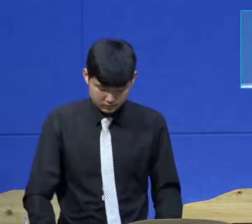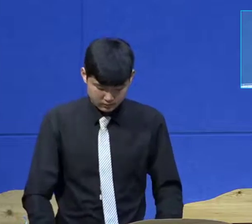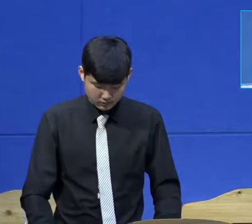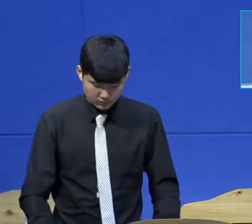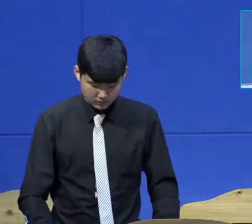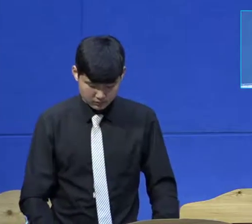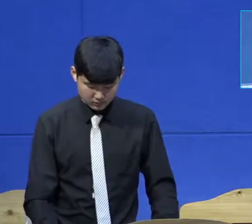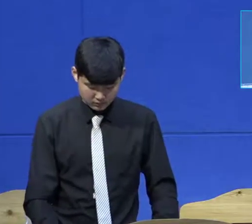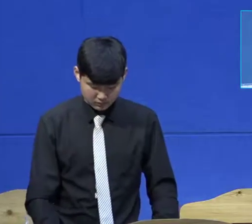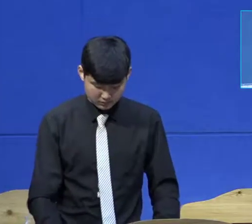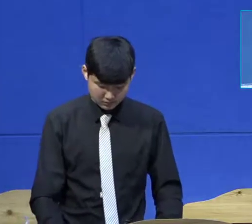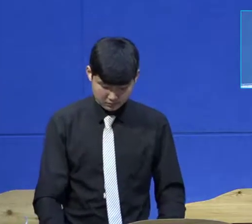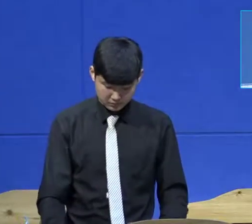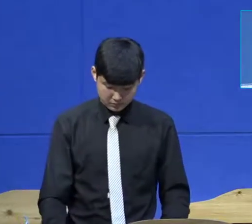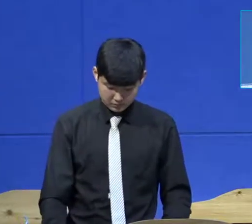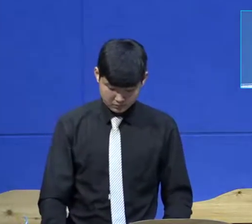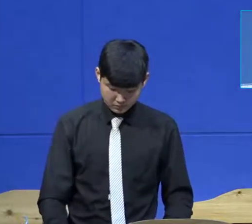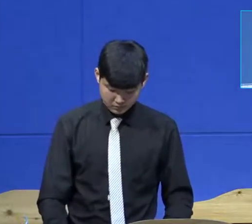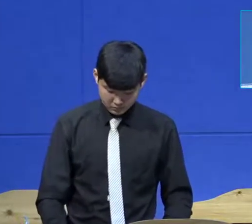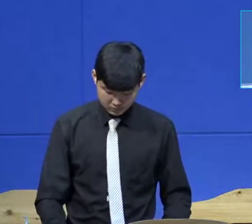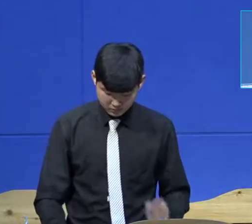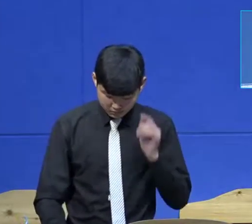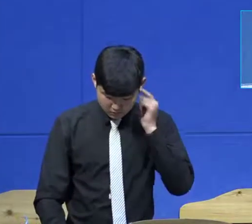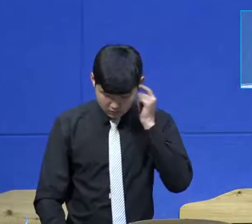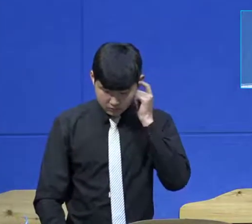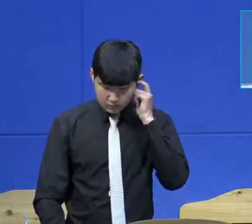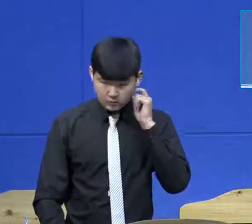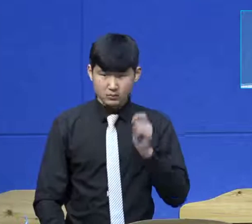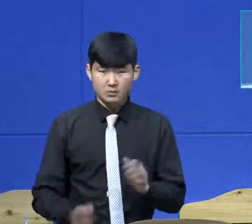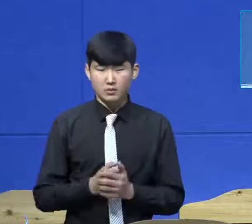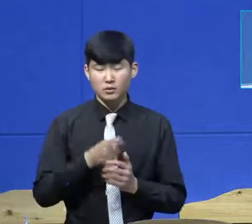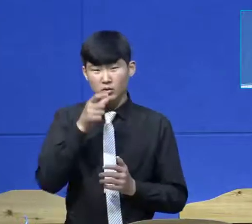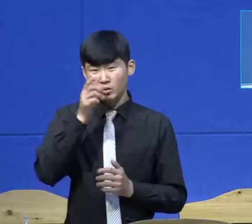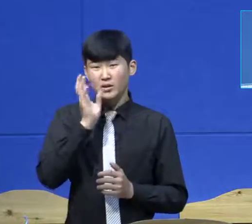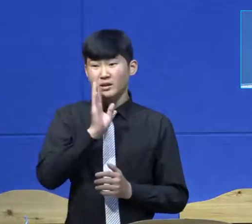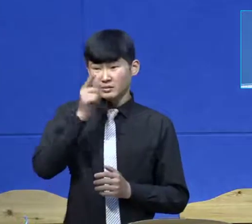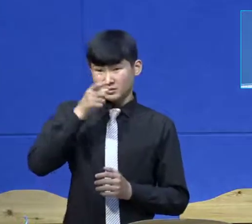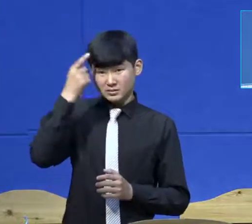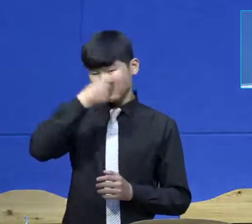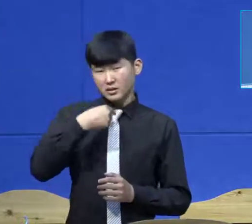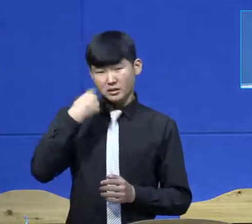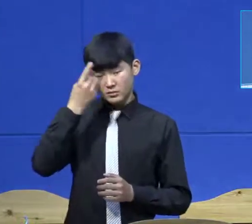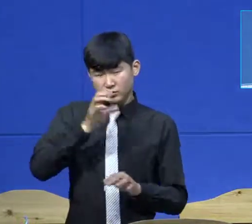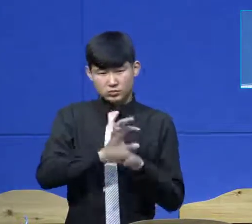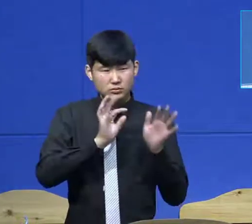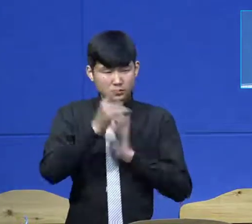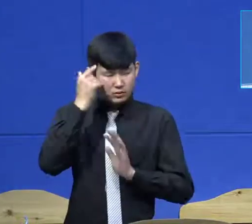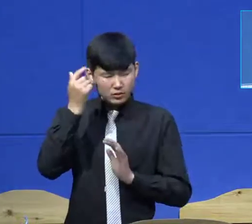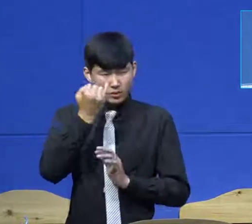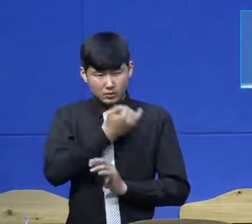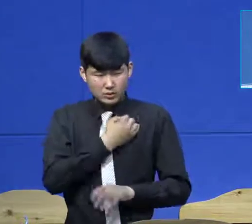Энэ хүүхэд ээжийнхаа царай нь үнэхээр муухай болохоор айгүй ичдэг. Тэгээ байжсэн. Тэгсэн нэг өдөр